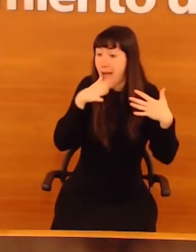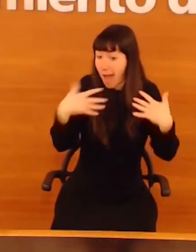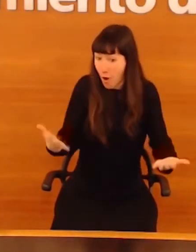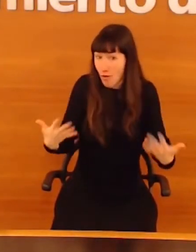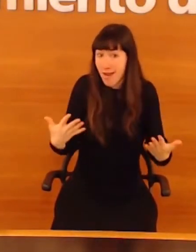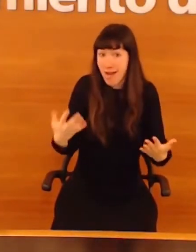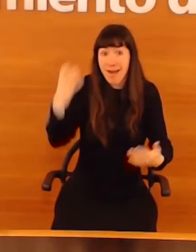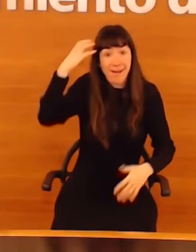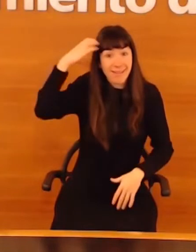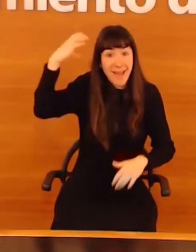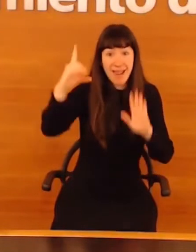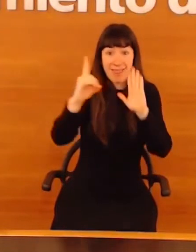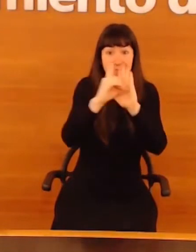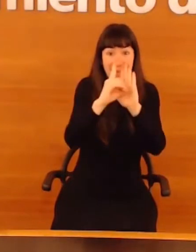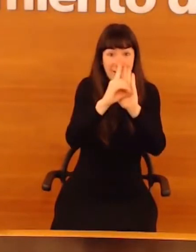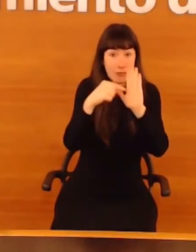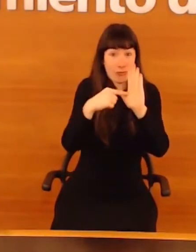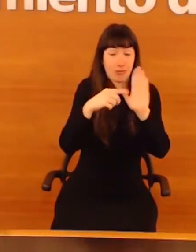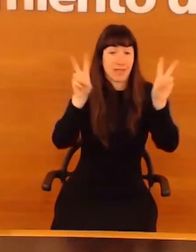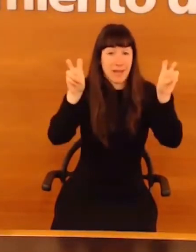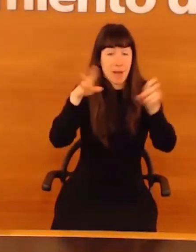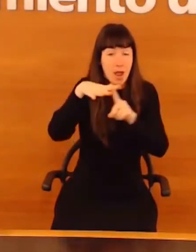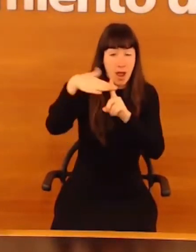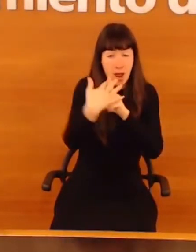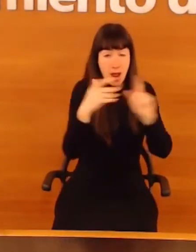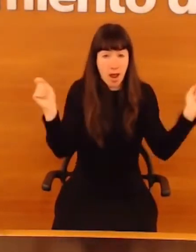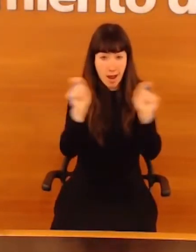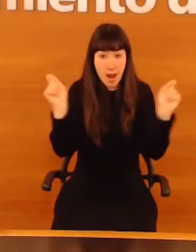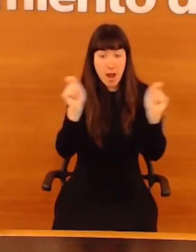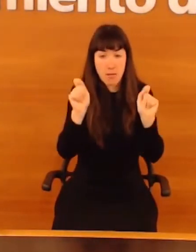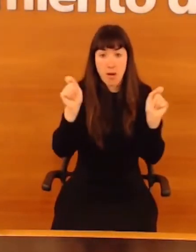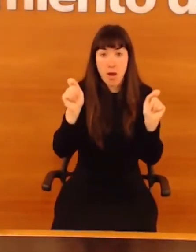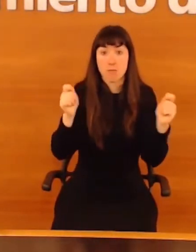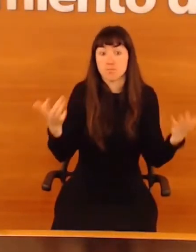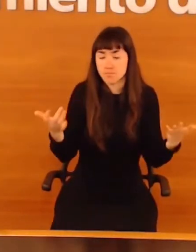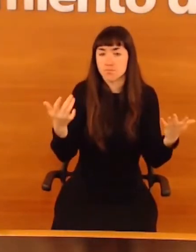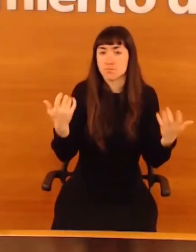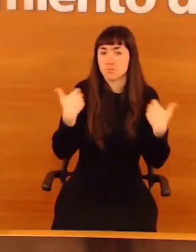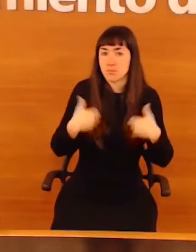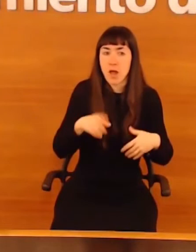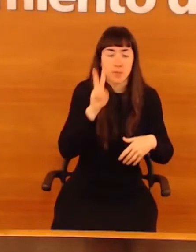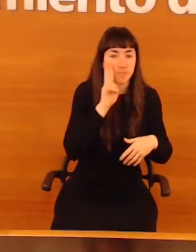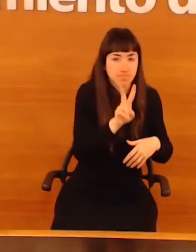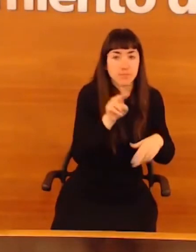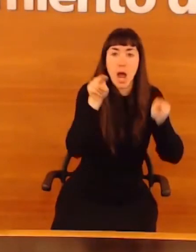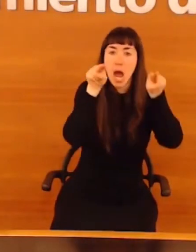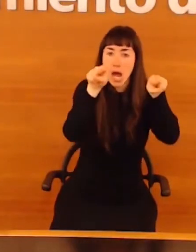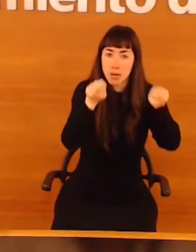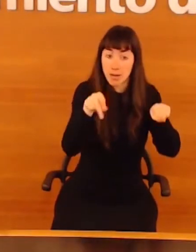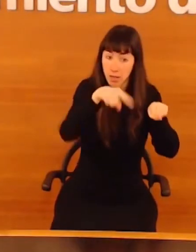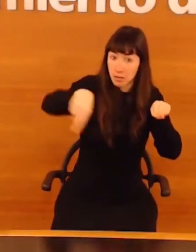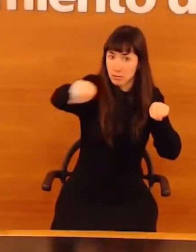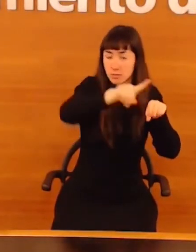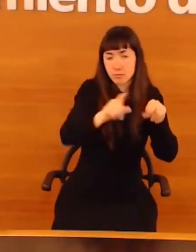Decreto que declara el estado de alarma, nos consta que los diferentes albergues están procediendo a